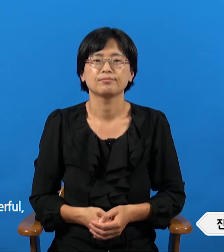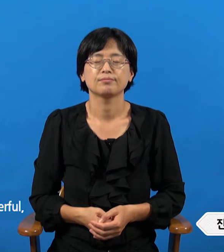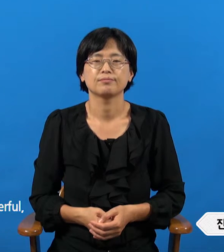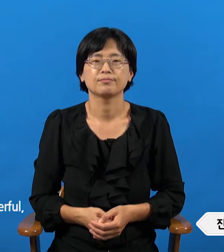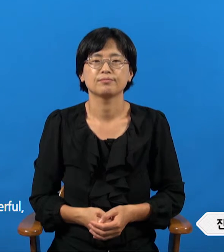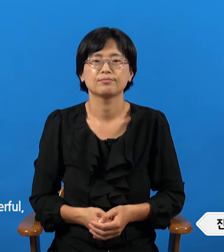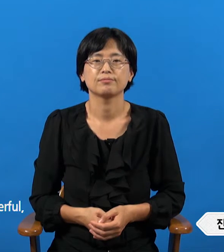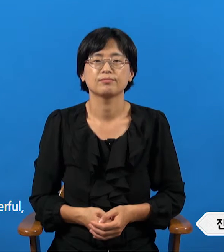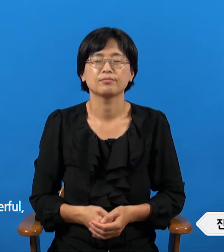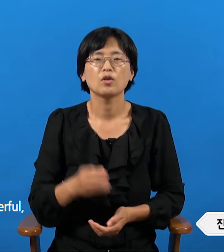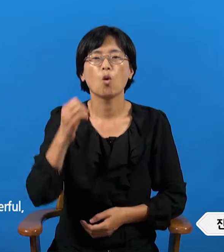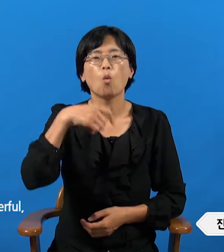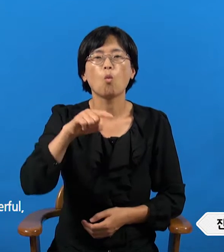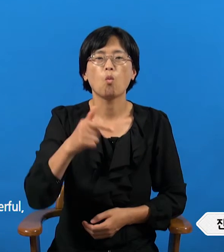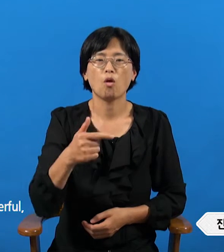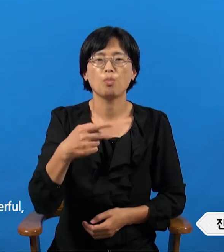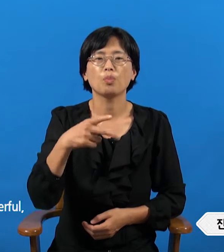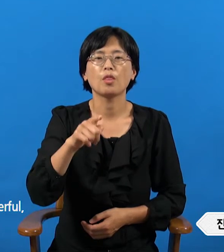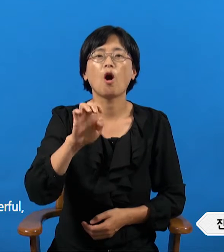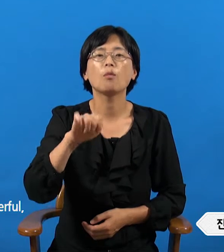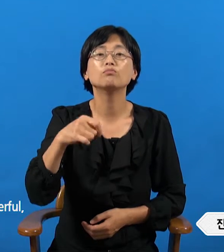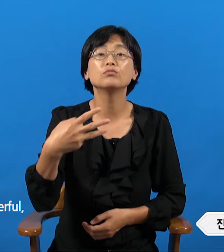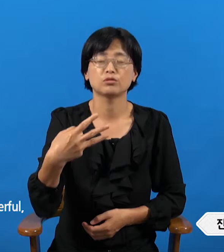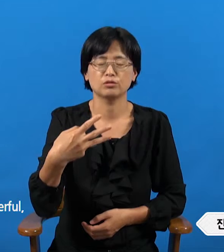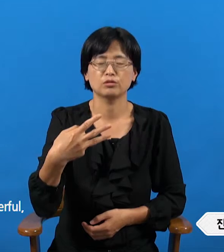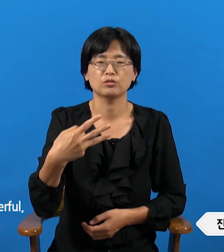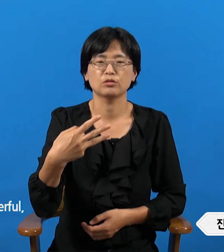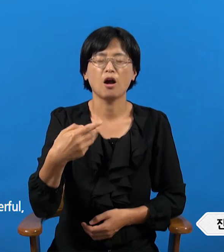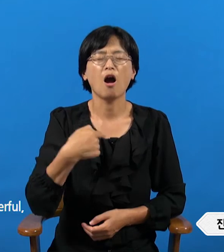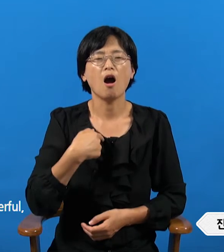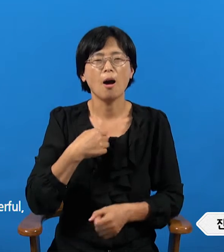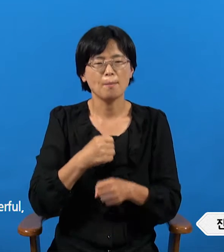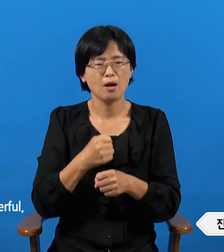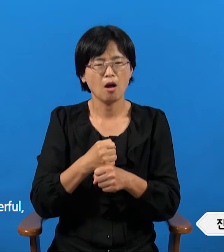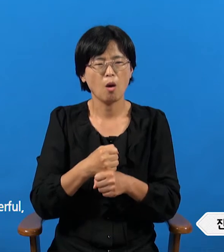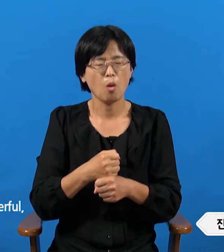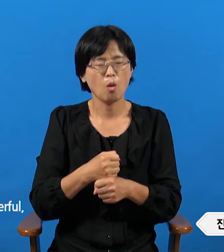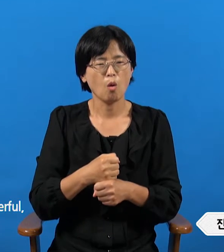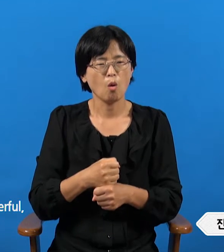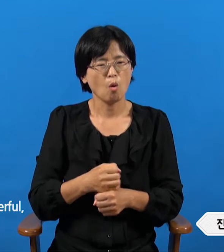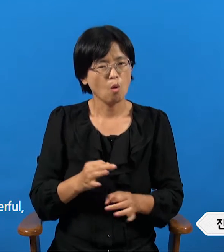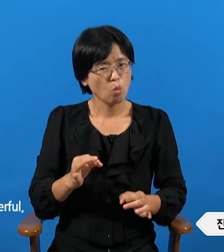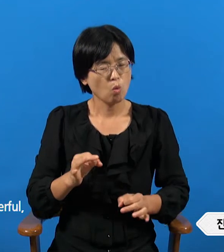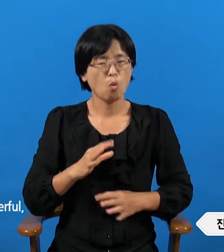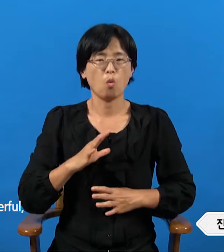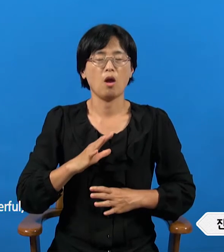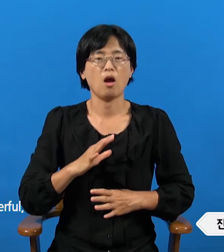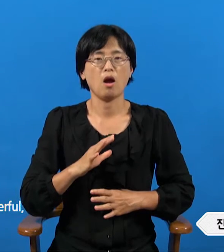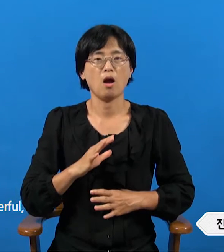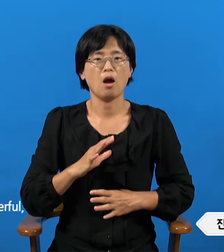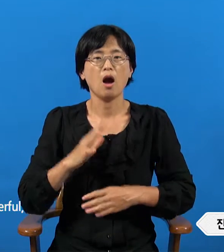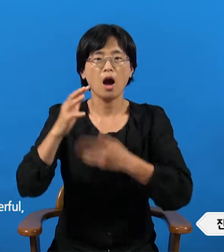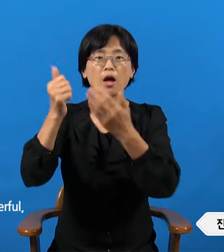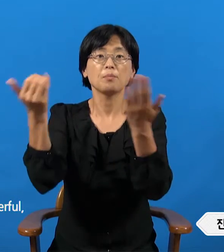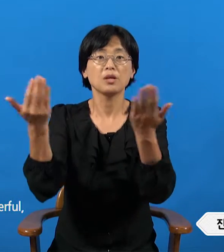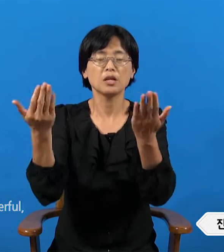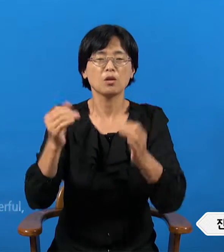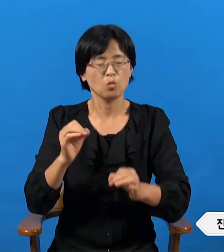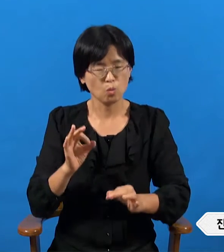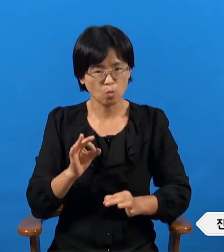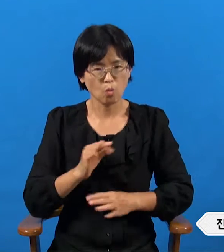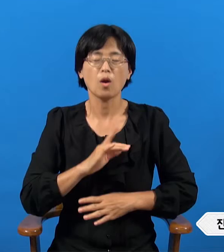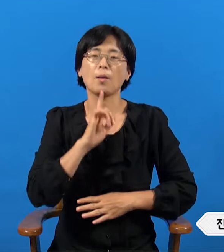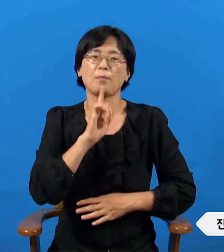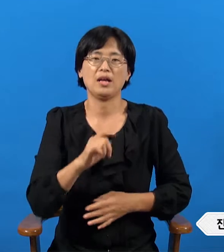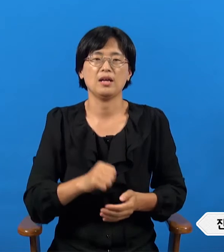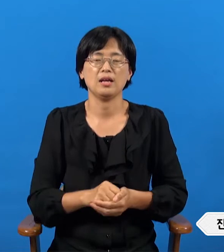Your works are wonderful. 나는 놀랍게 만들어졌다고 말합니다. 하나님의 일이